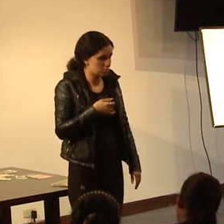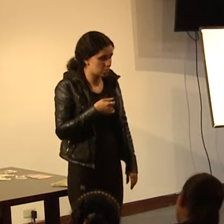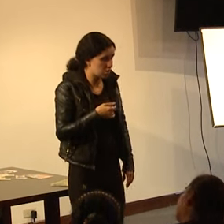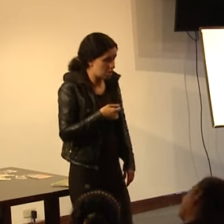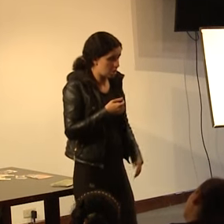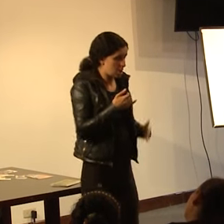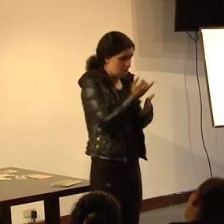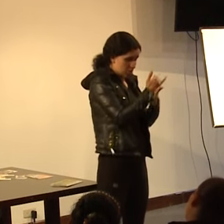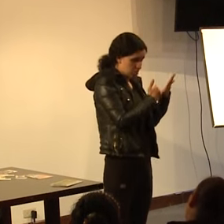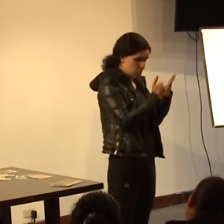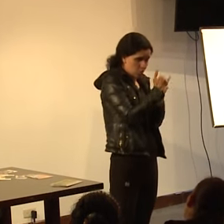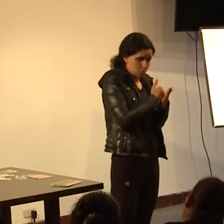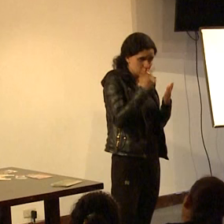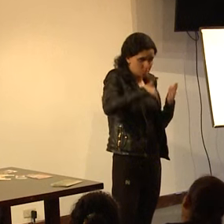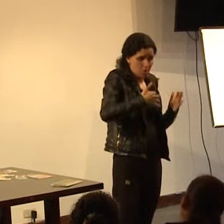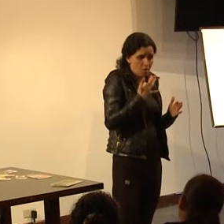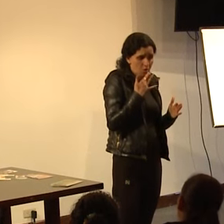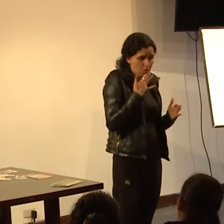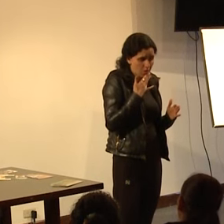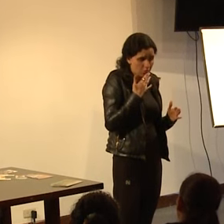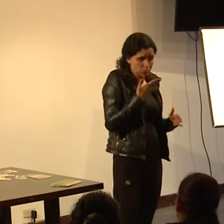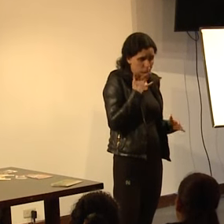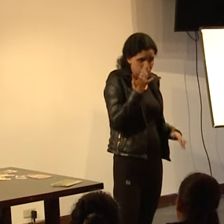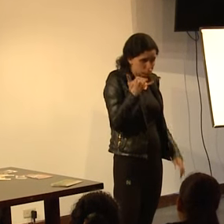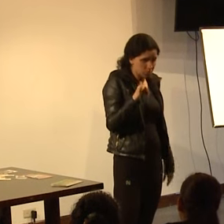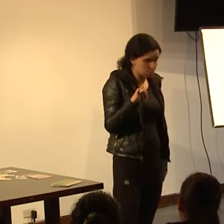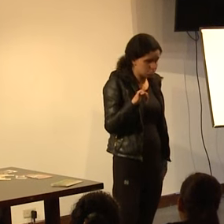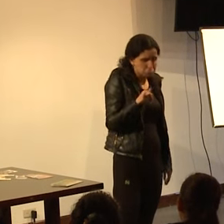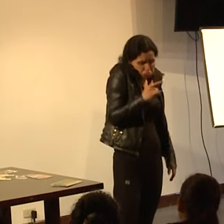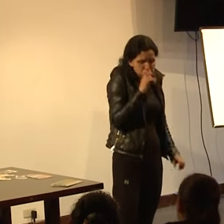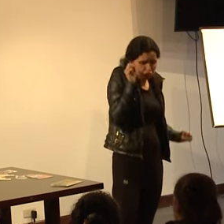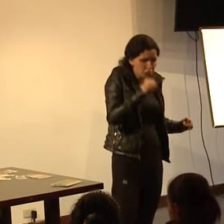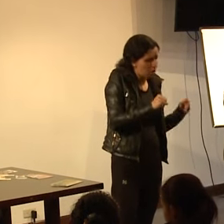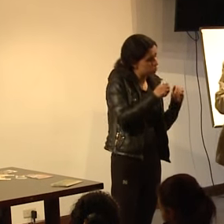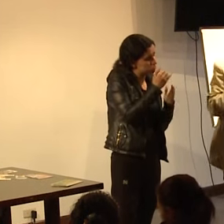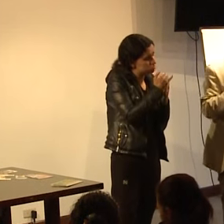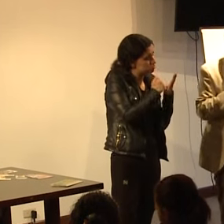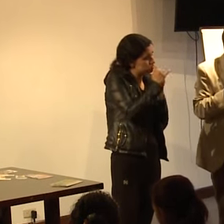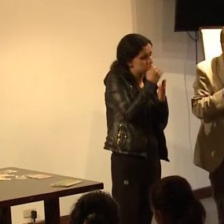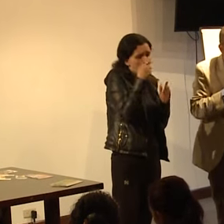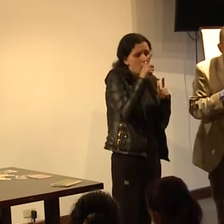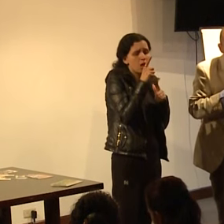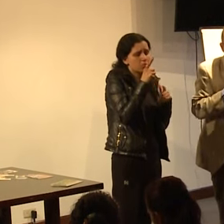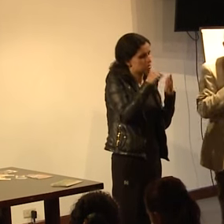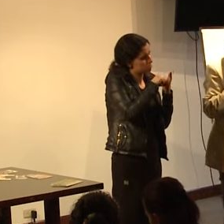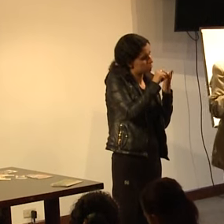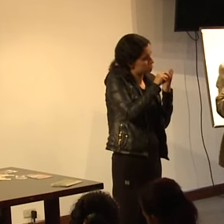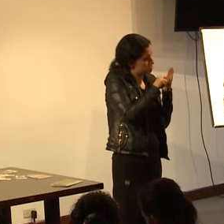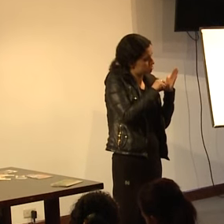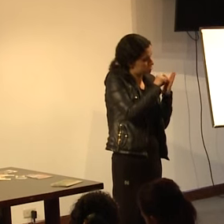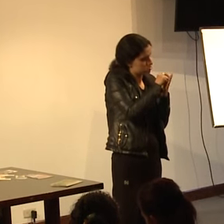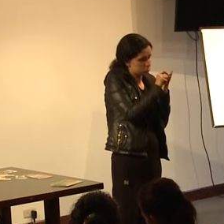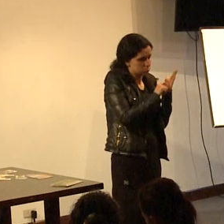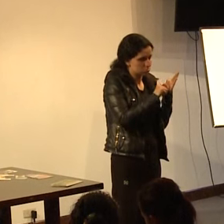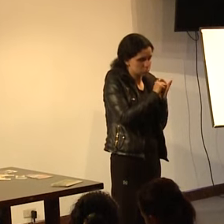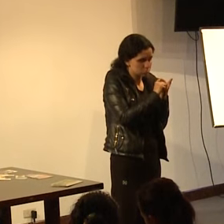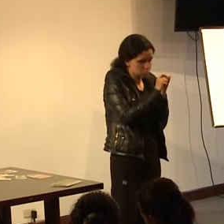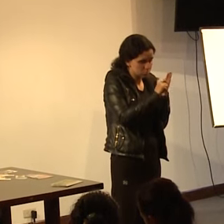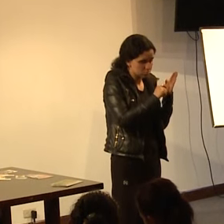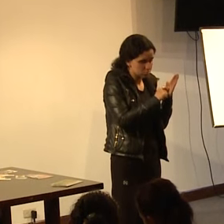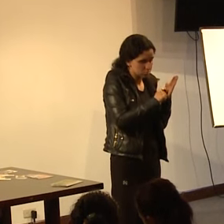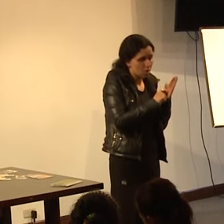el color. El dibujo puede ser con una línea de un solo color y sale, ¿sí? La pintura, aunque pues hay una pintura, por ejemplo, que se llama Blanco sobre Blanco, ¿la